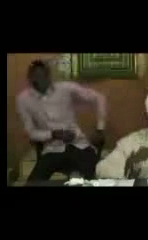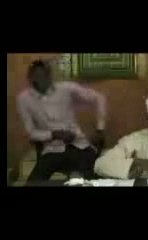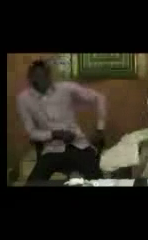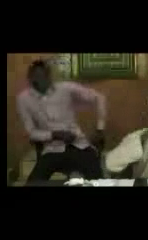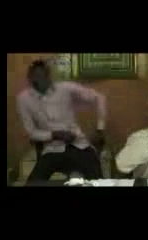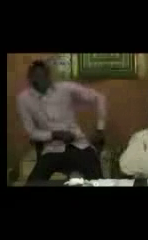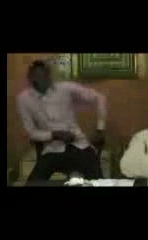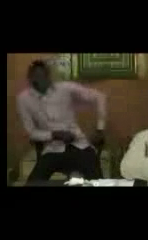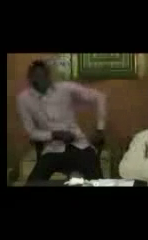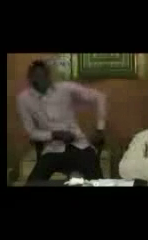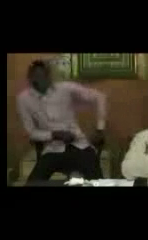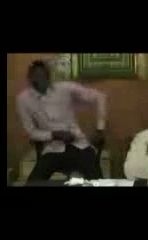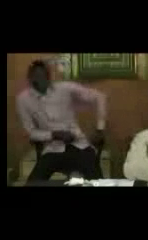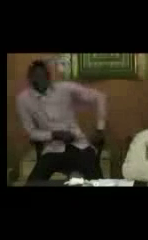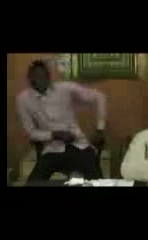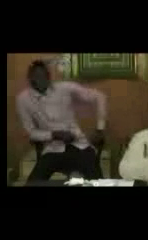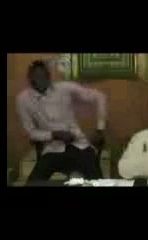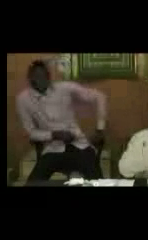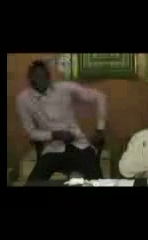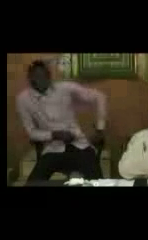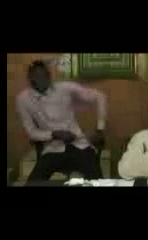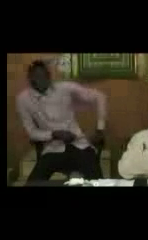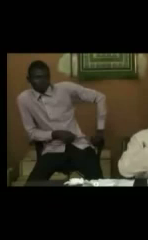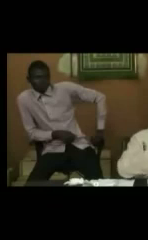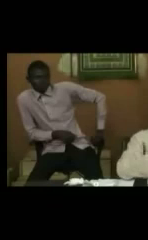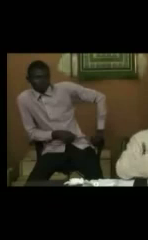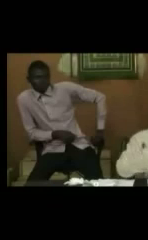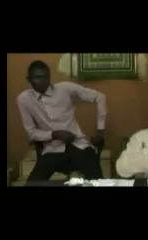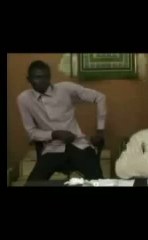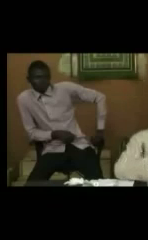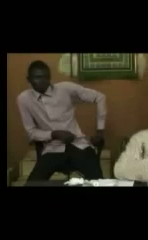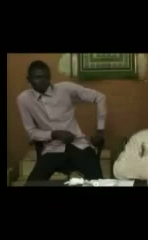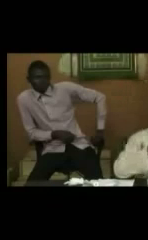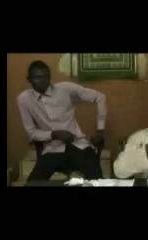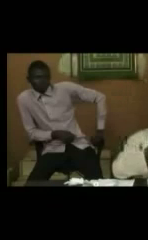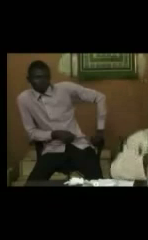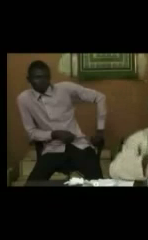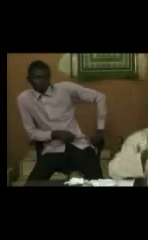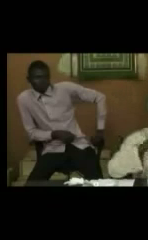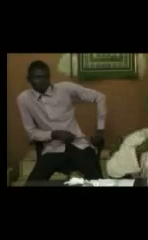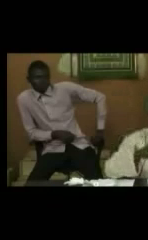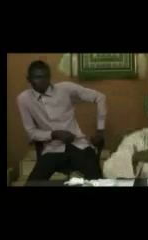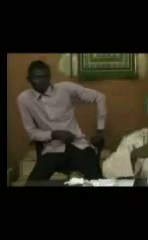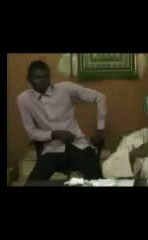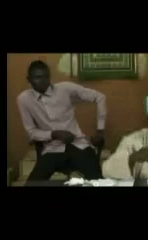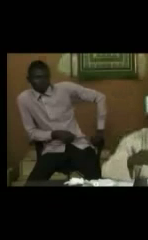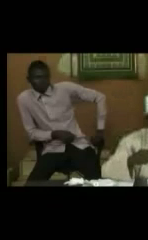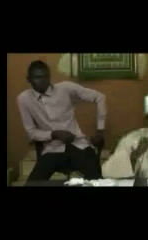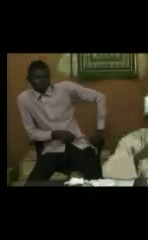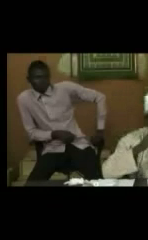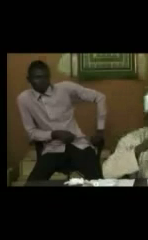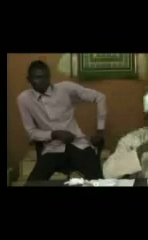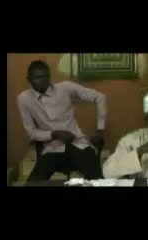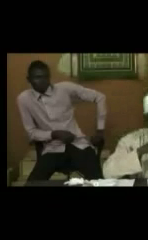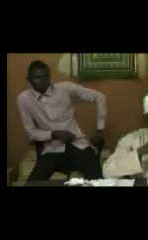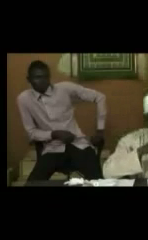on wa so pe won se eje meji ni eto fun wa won si se oku mbete meji ni eto